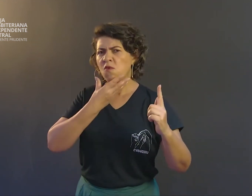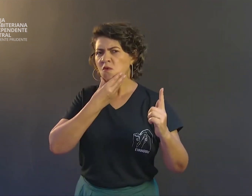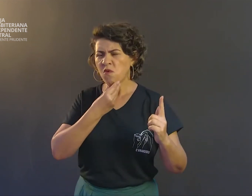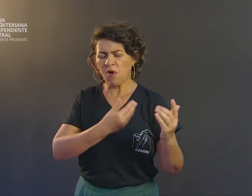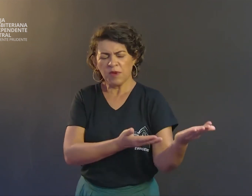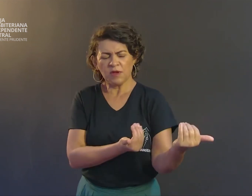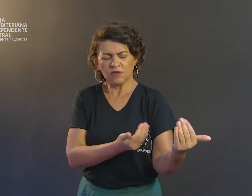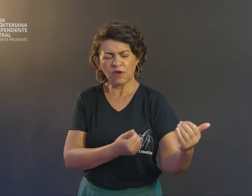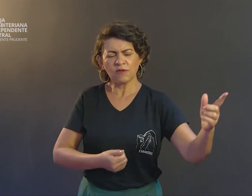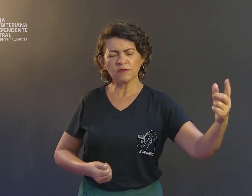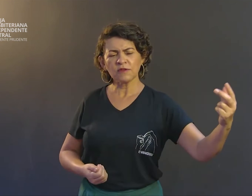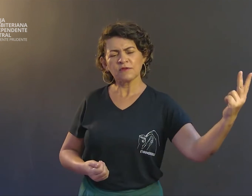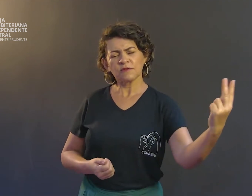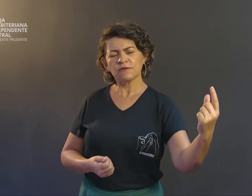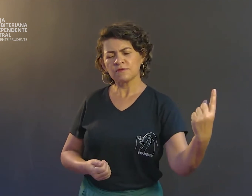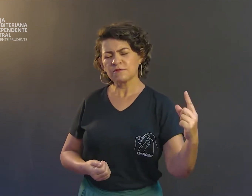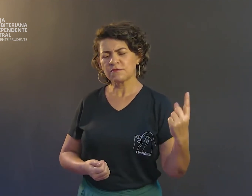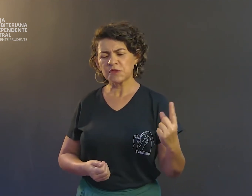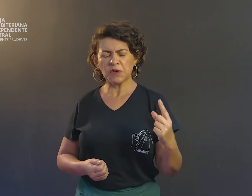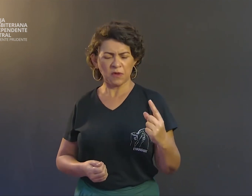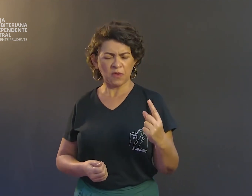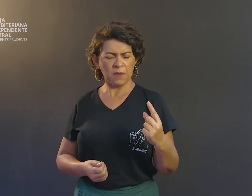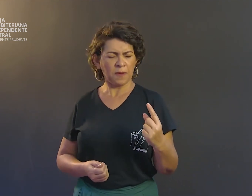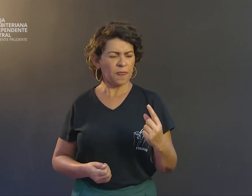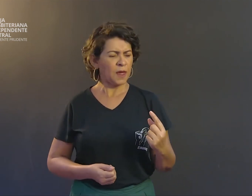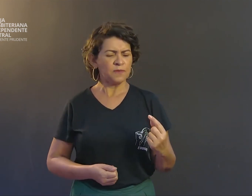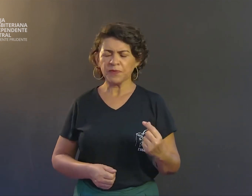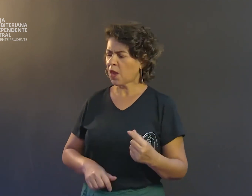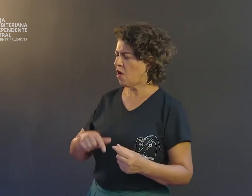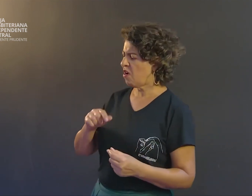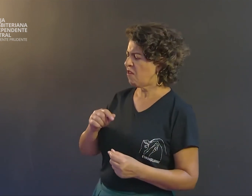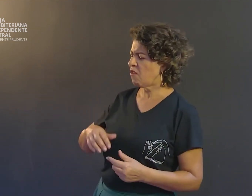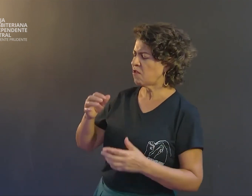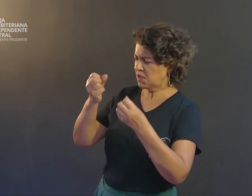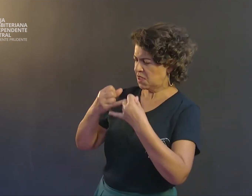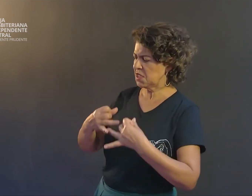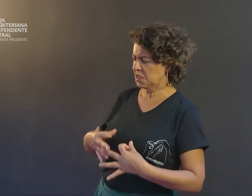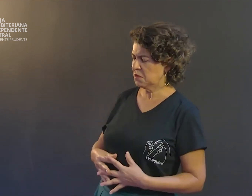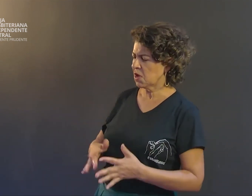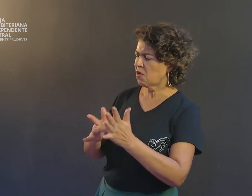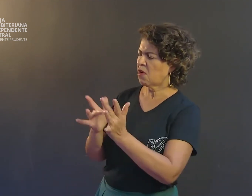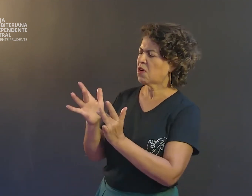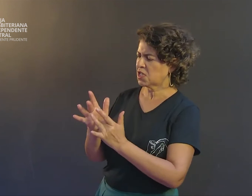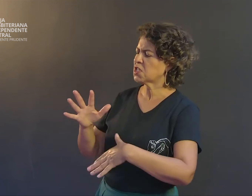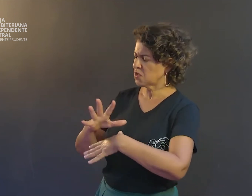ouvido: "Você disse que Jesus curou muitas pessoas e que ele tem poder sobre todas as